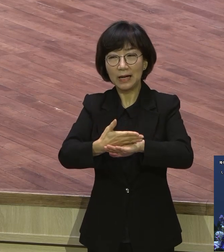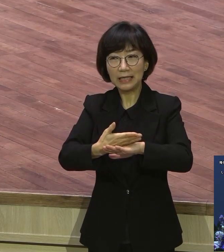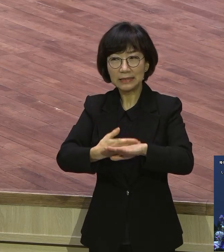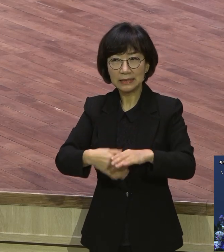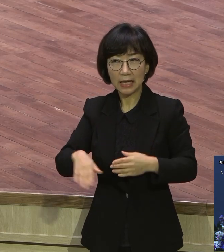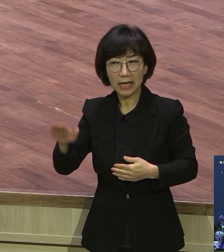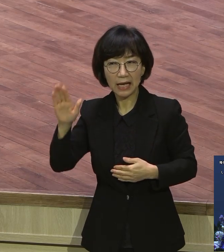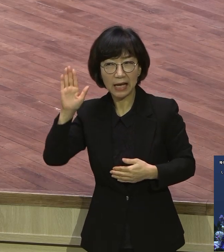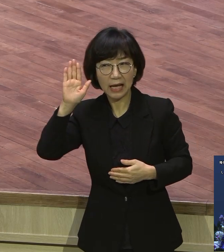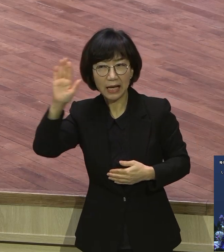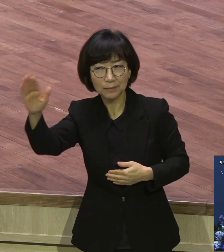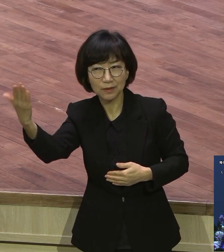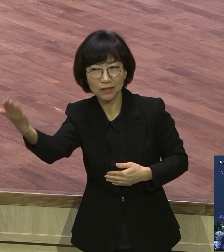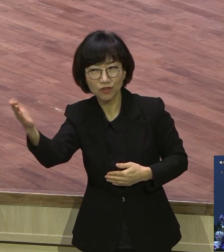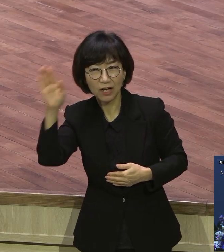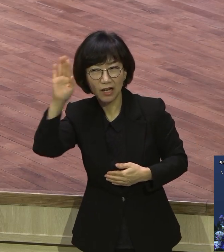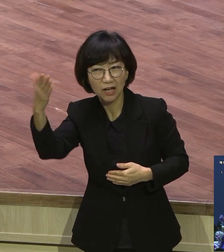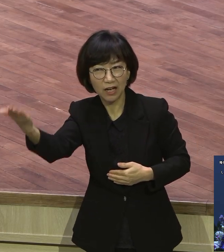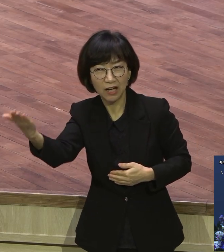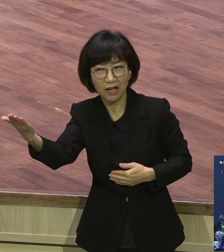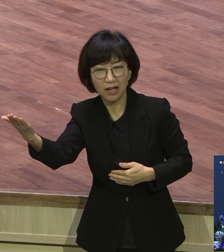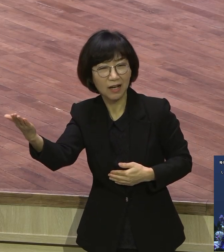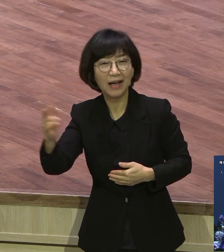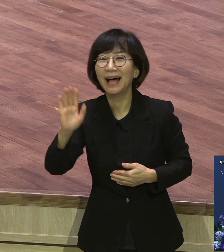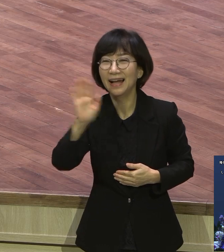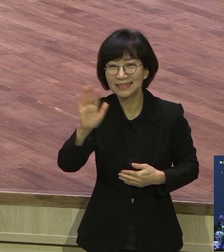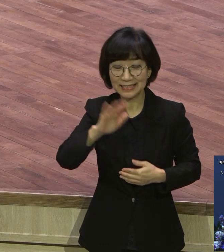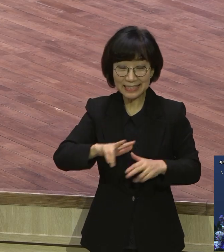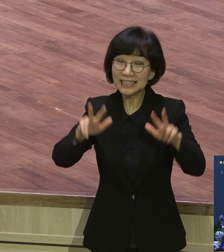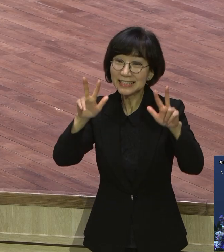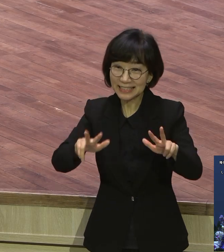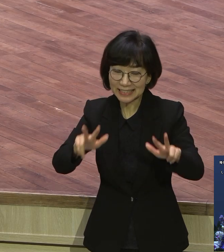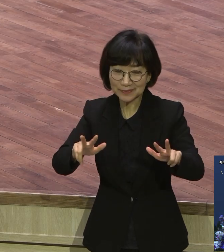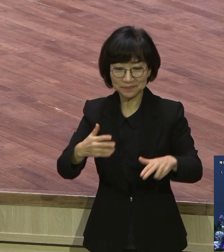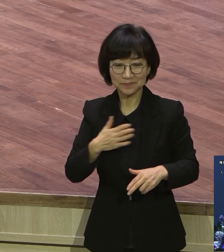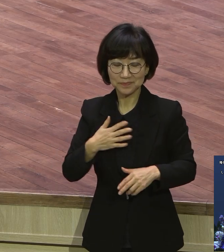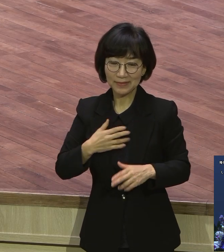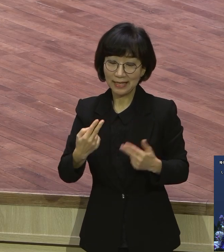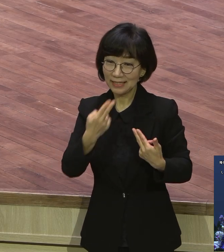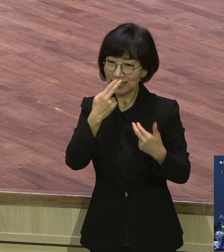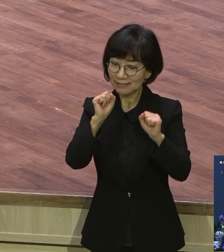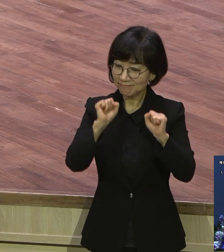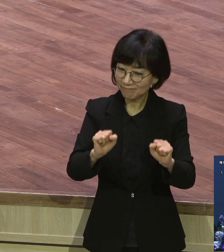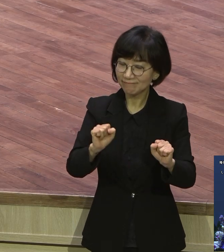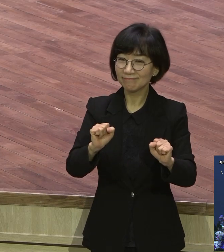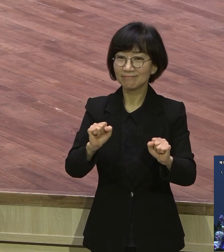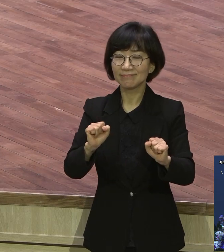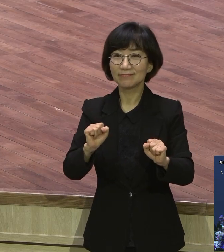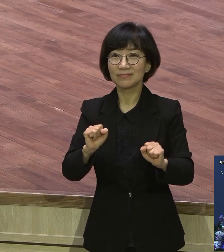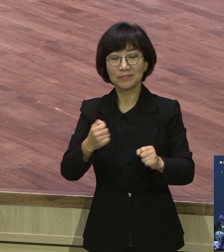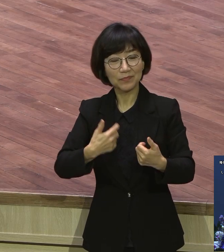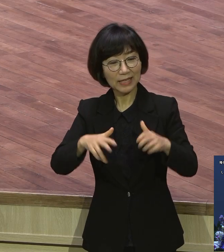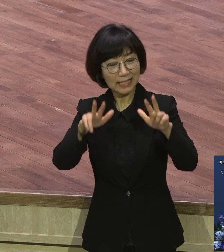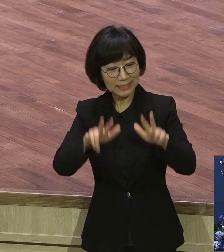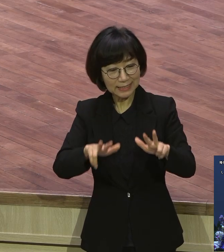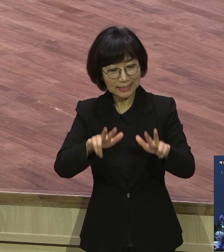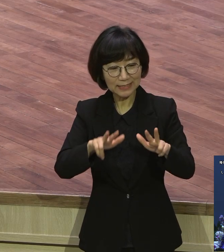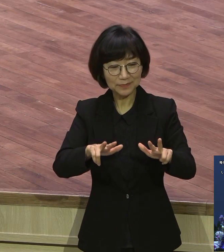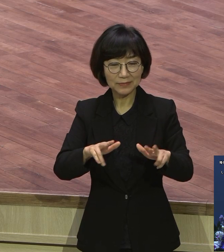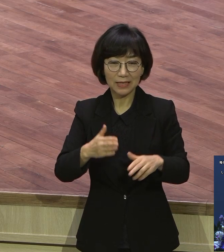감사하겠습니다 아니라 지금 현재 살아있는 것 지금 현재 하나님